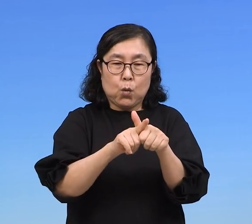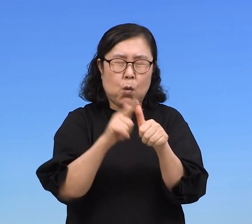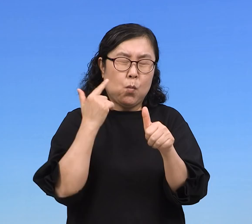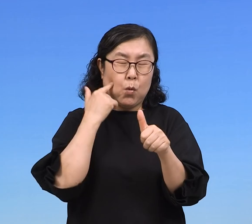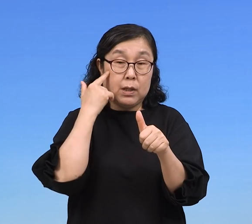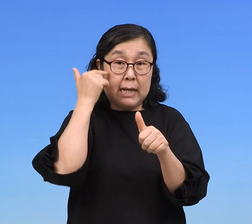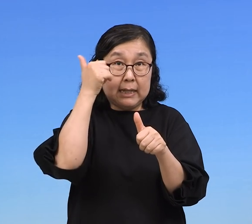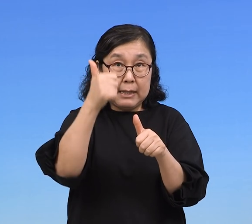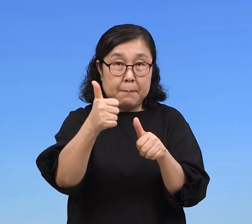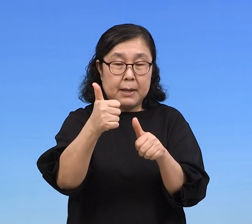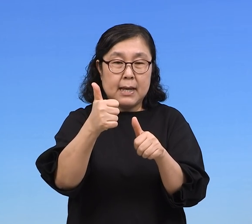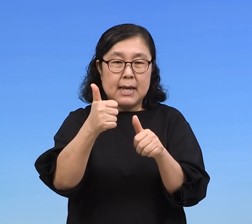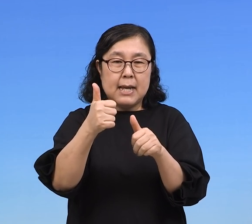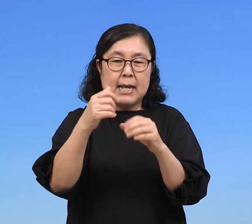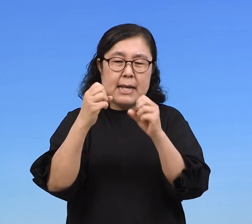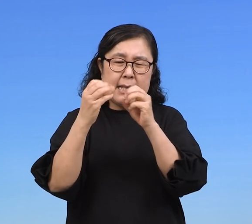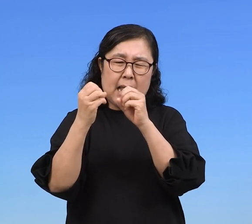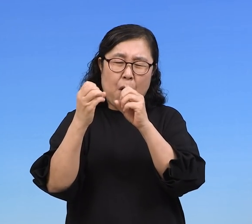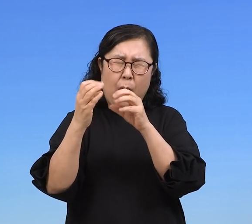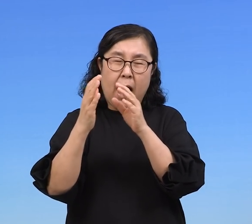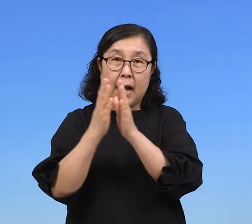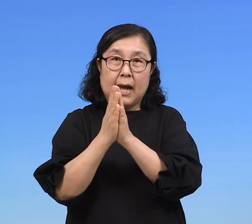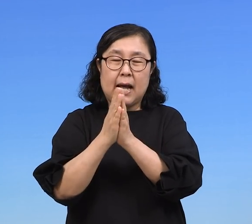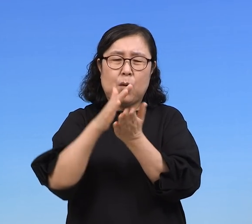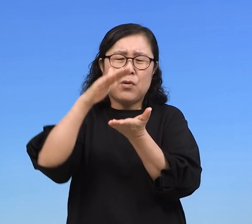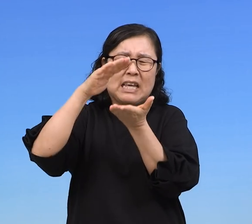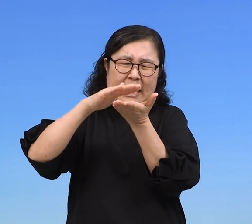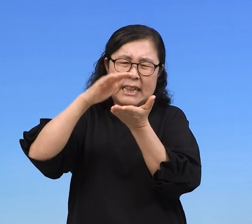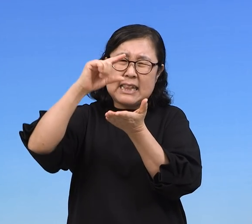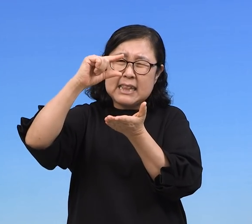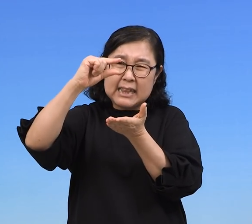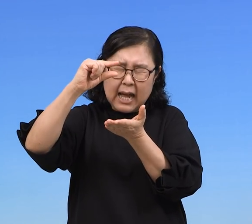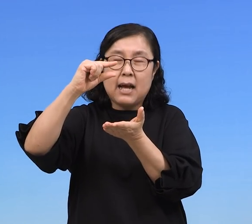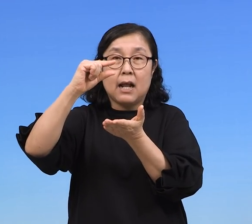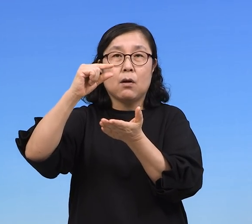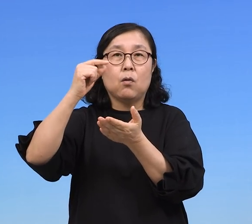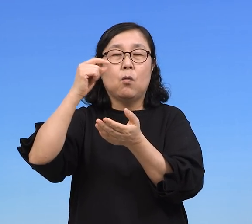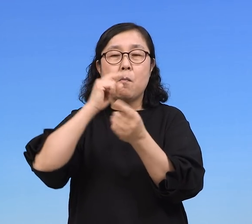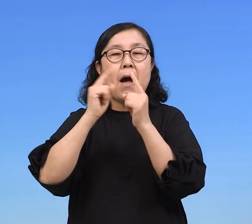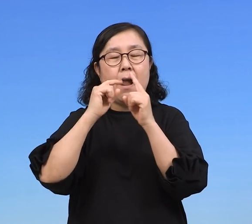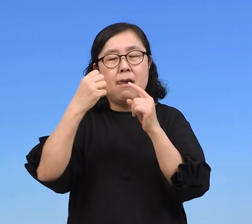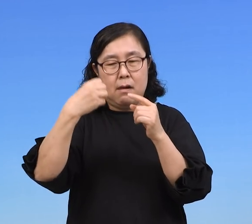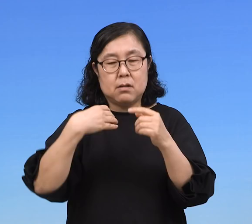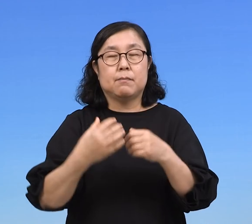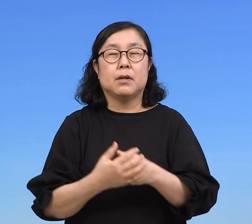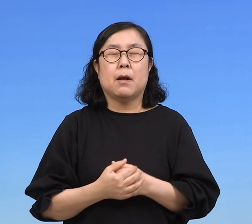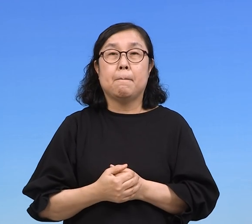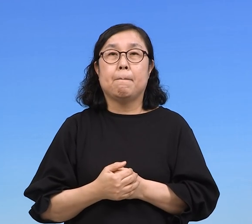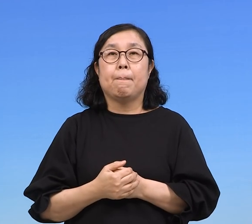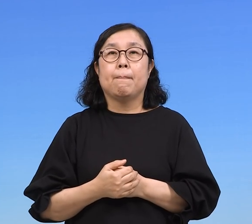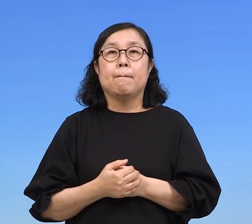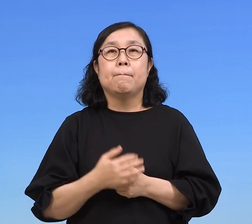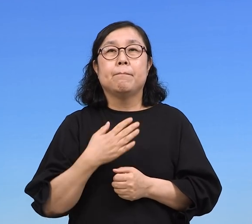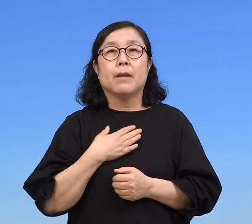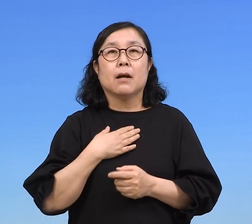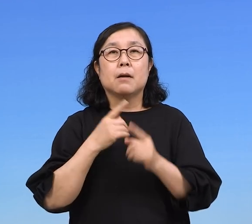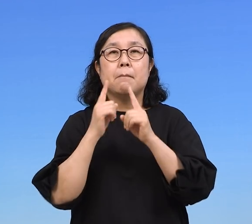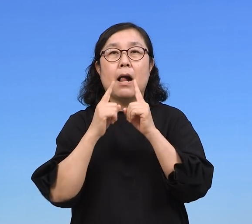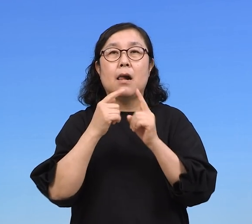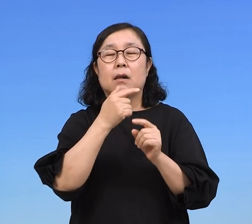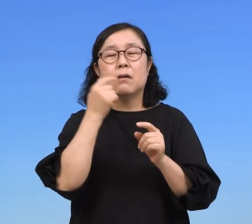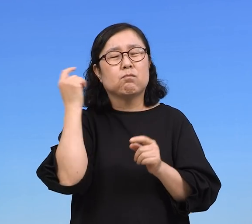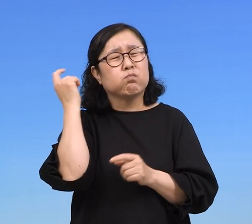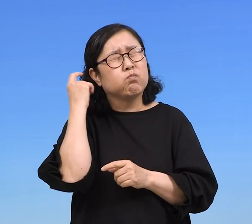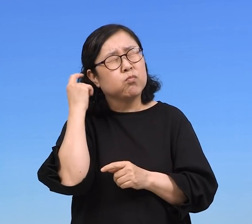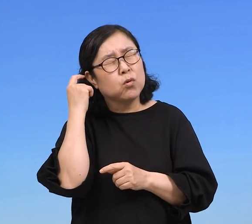개신교 지도자가 그 대화의 수준이 제일 떨어지더라. 그런 이야기를 하는 거예요. 제가 그